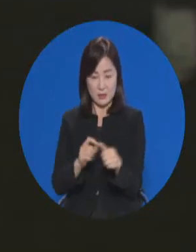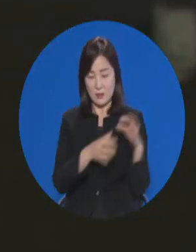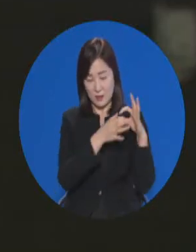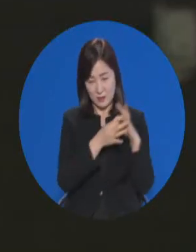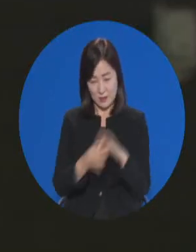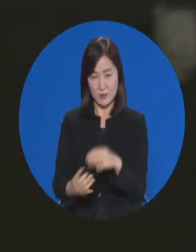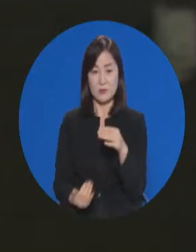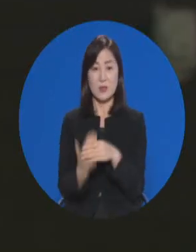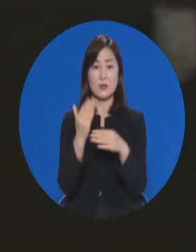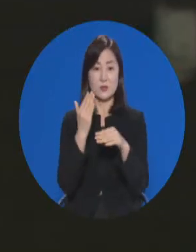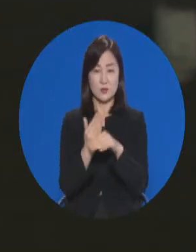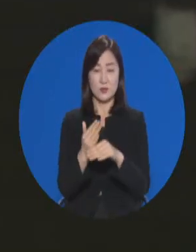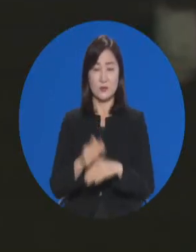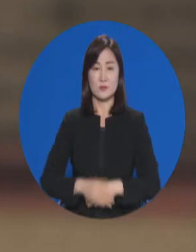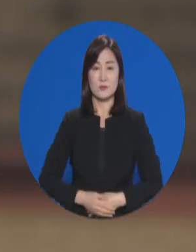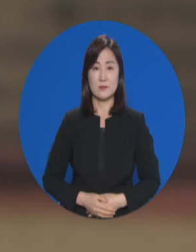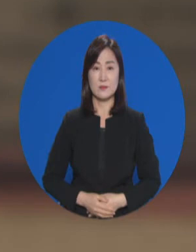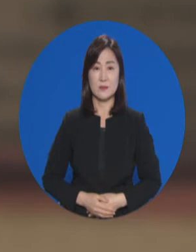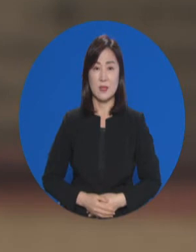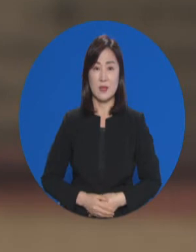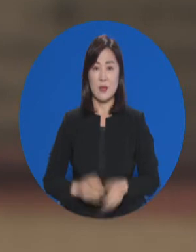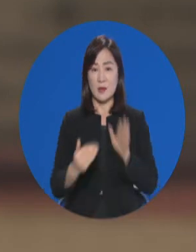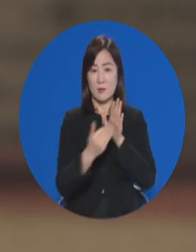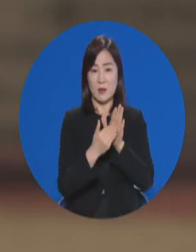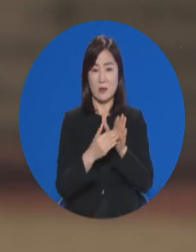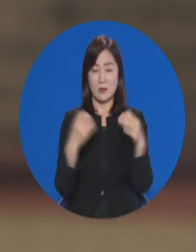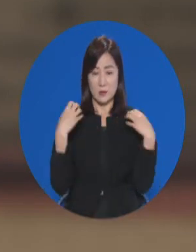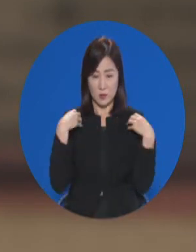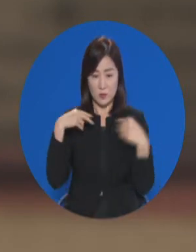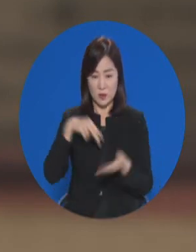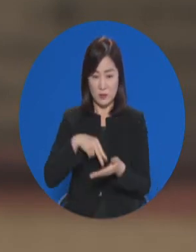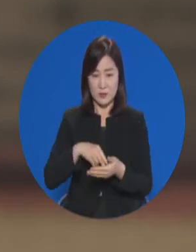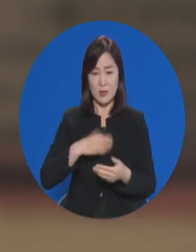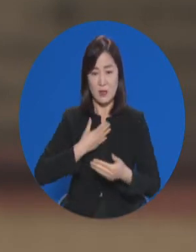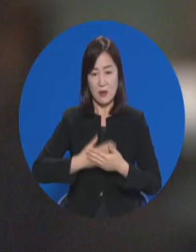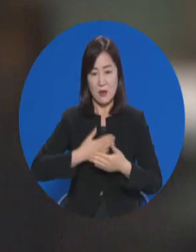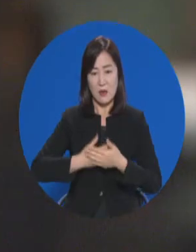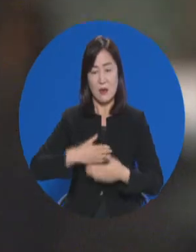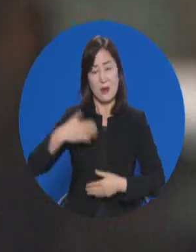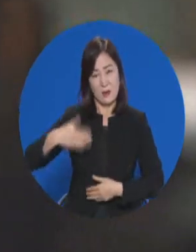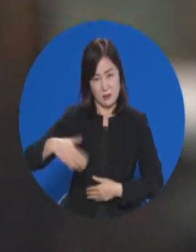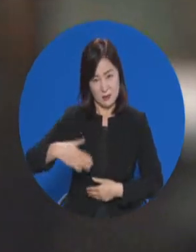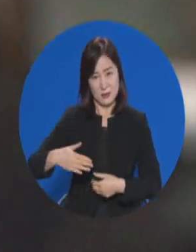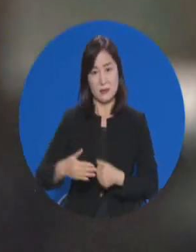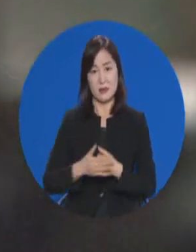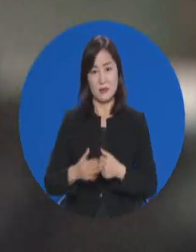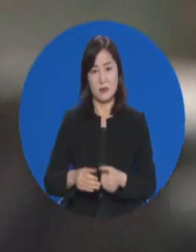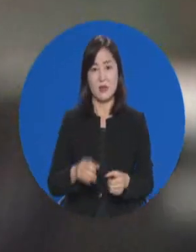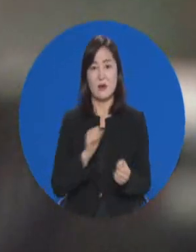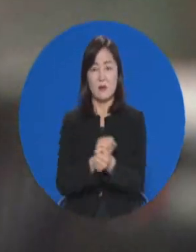끊이지 않고 있는 전남 동부지역. 방역당국은 여전히 긴장감은 늦출 수 없는 상황이라며